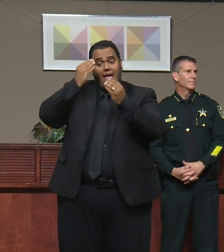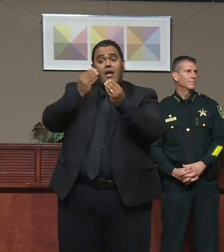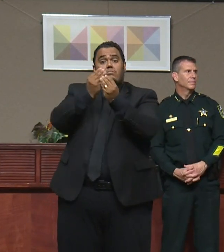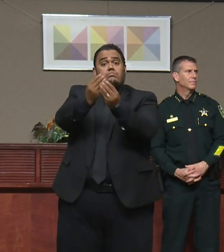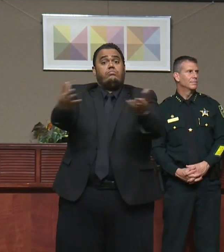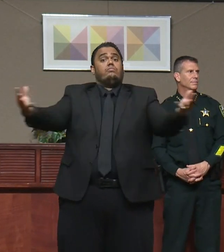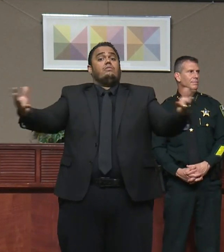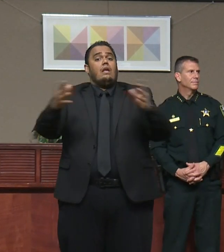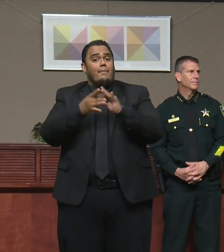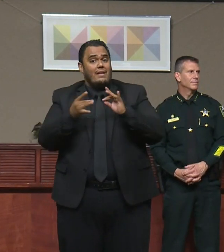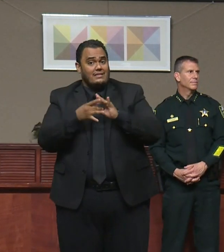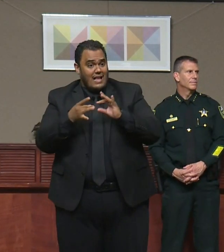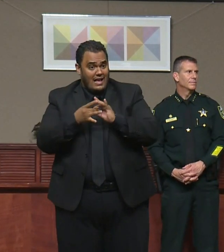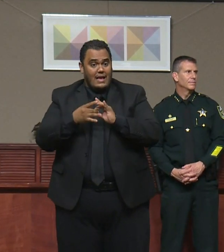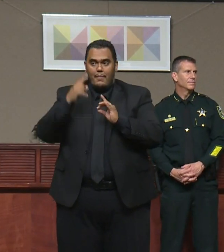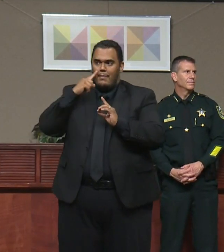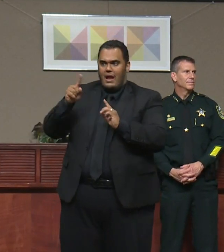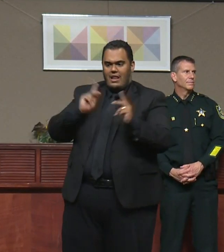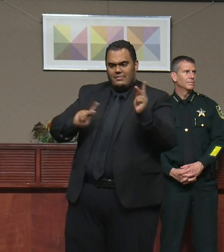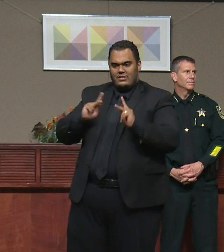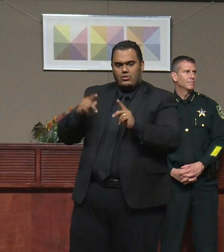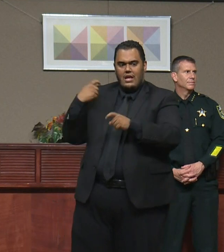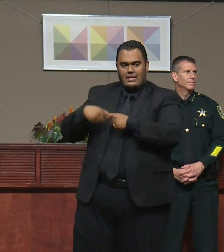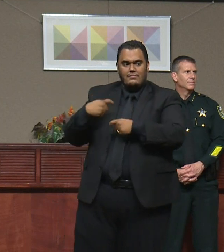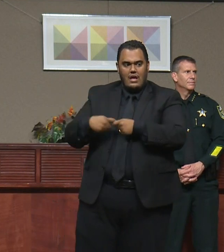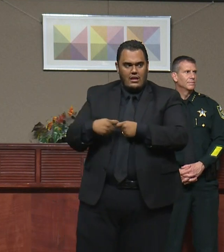los medios hispanos en particular?